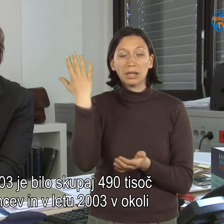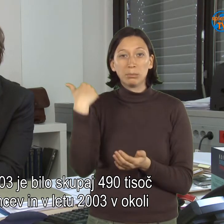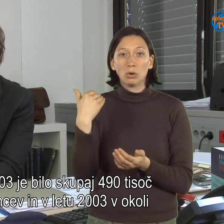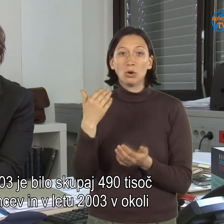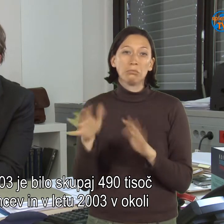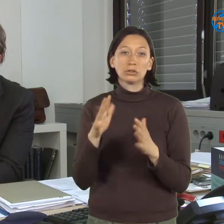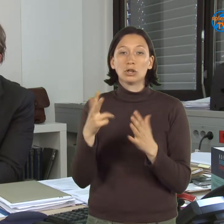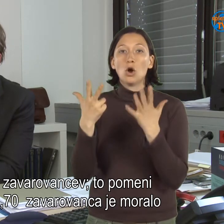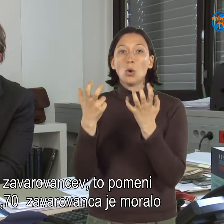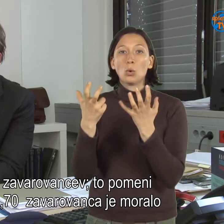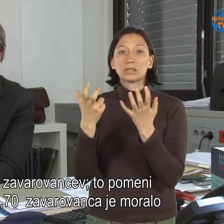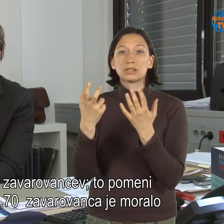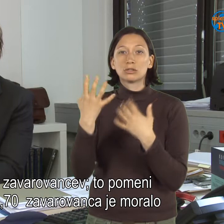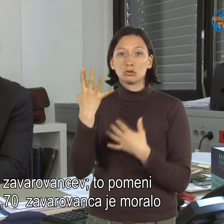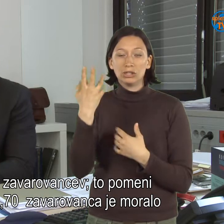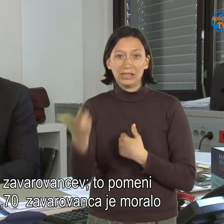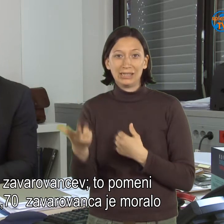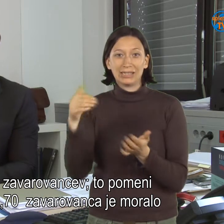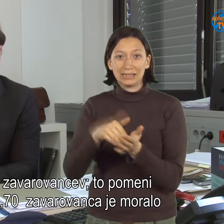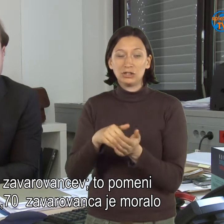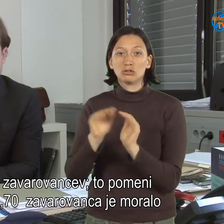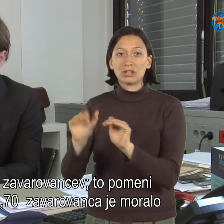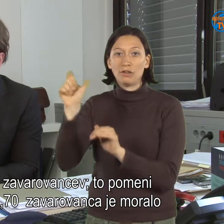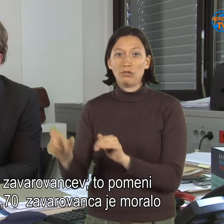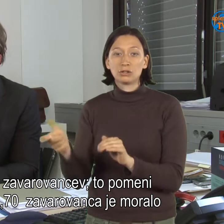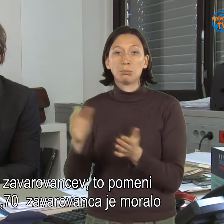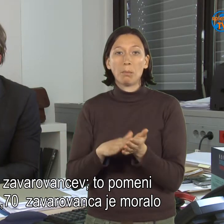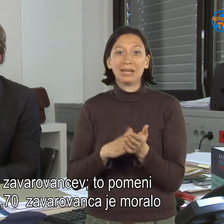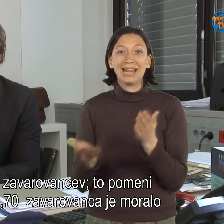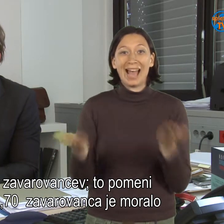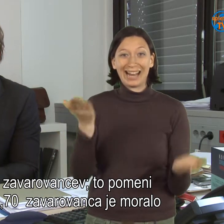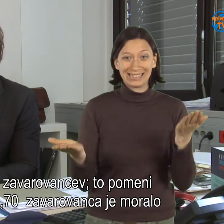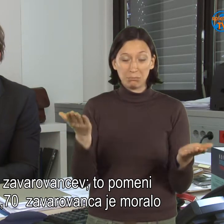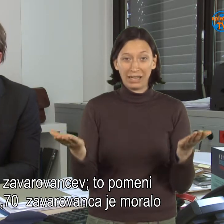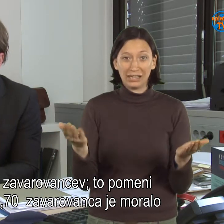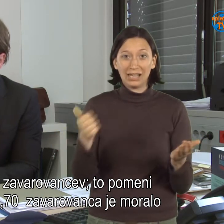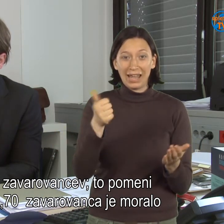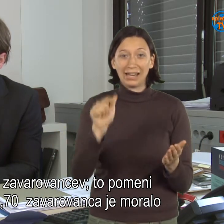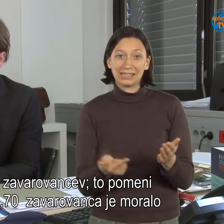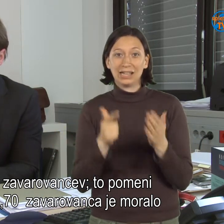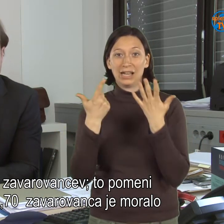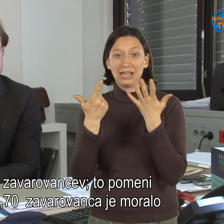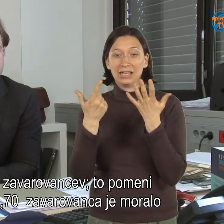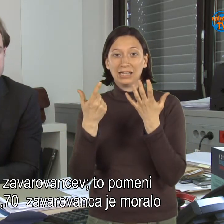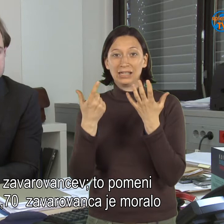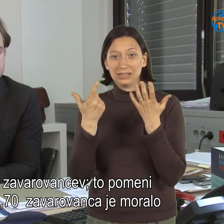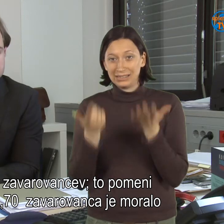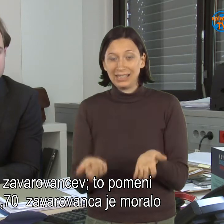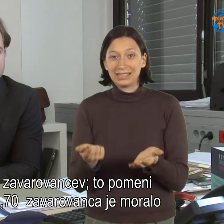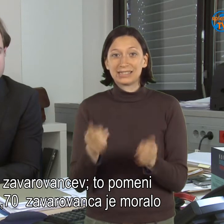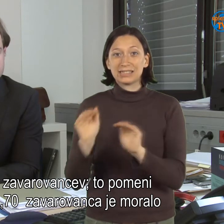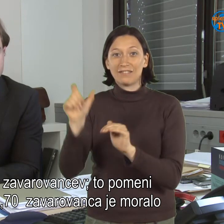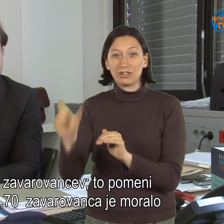je bilo okrog 834 tisoč zavarovancev. To pomeni razmerje, da je